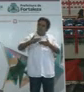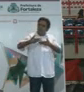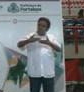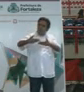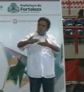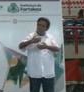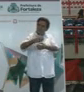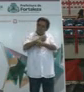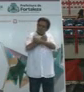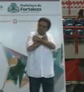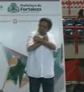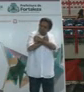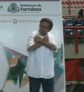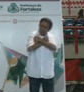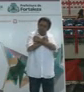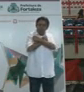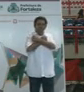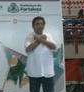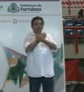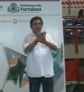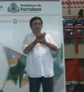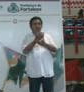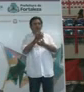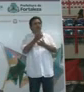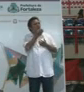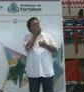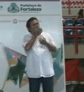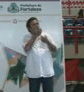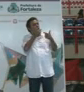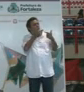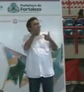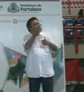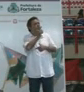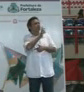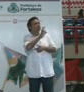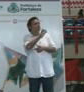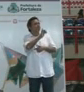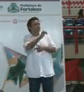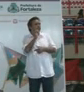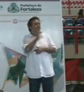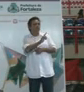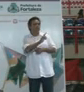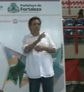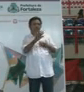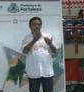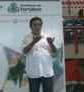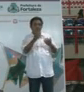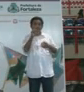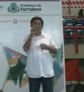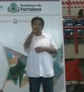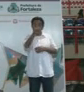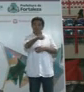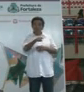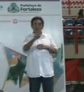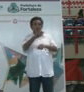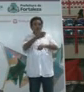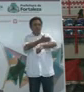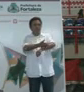vocês, abraçando vocês e desejando o sucesso de vocês. Gente,